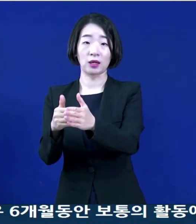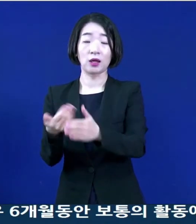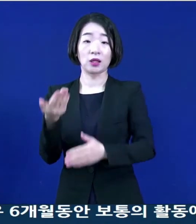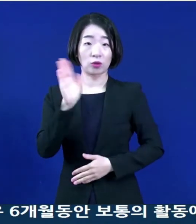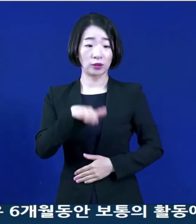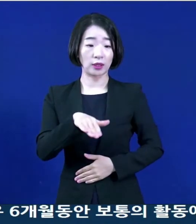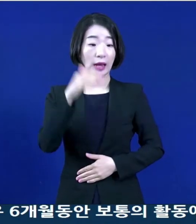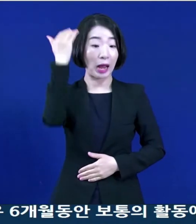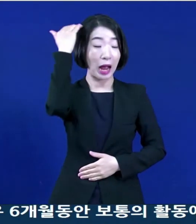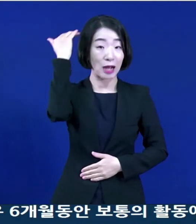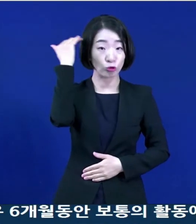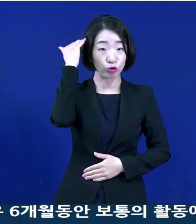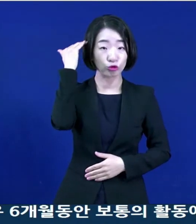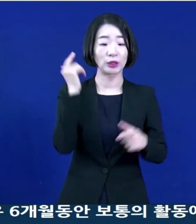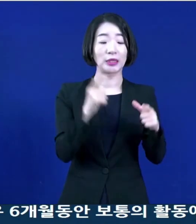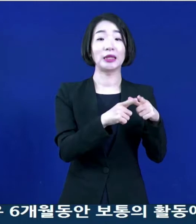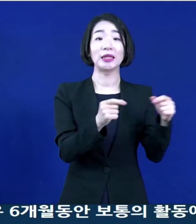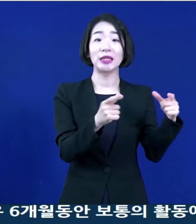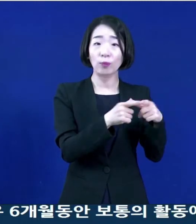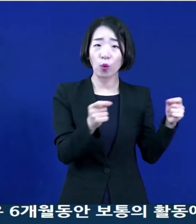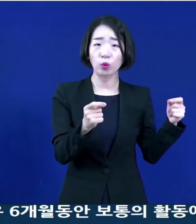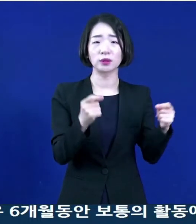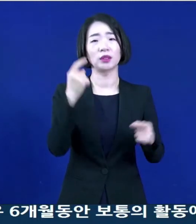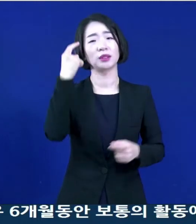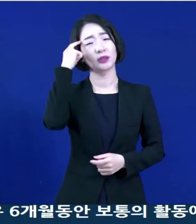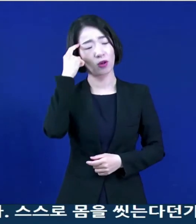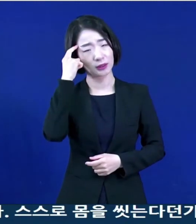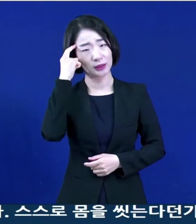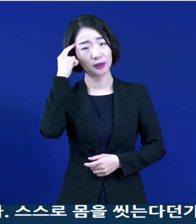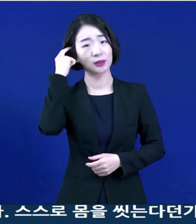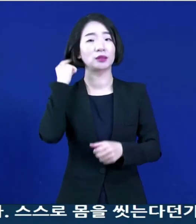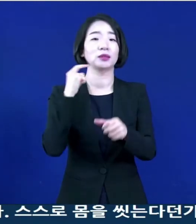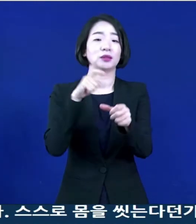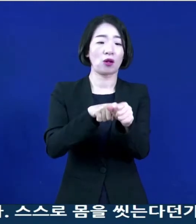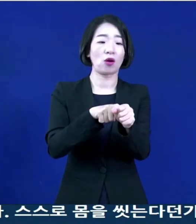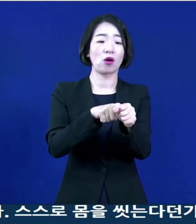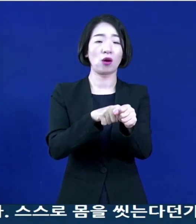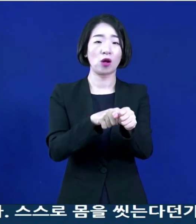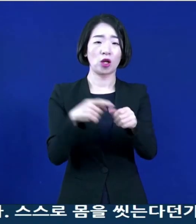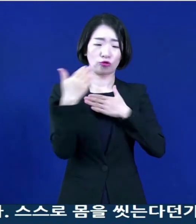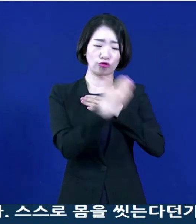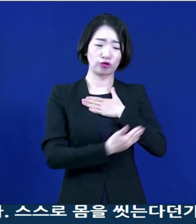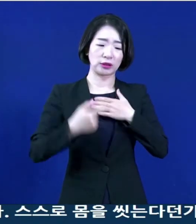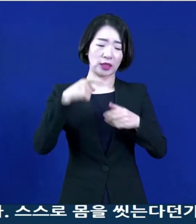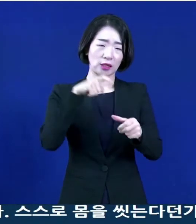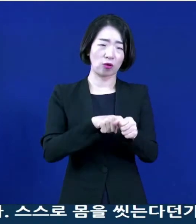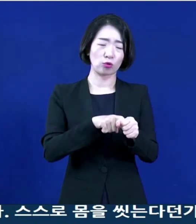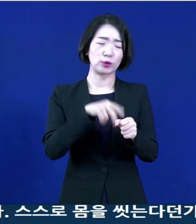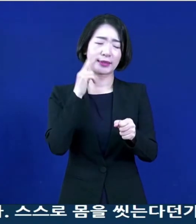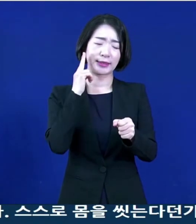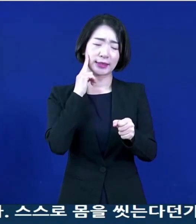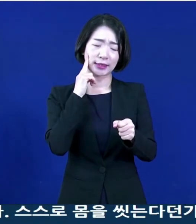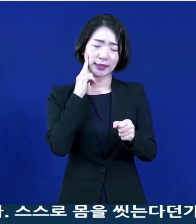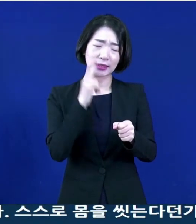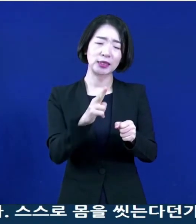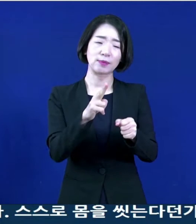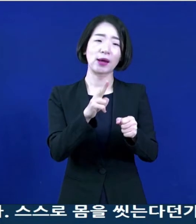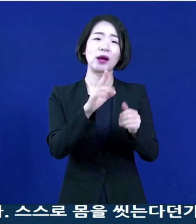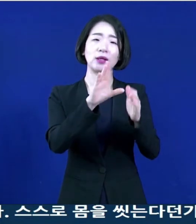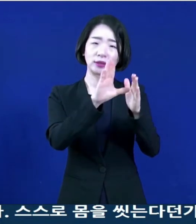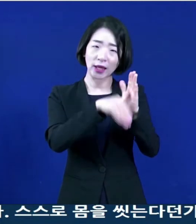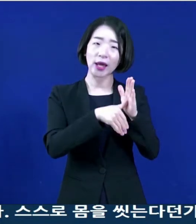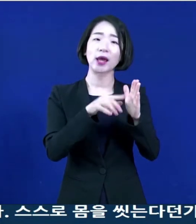일본의 경우에는 정신적, 육체적, 현저한 드러난 현상이 있을 때 이것을